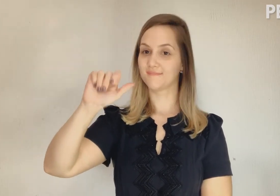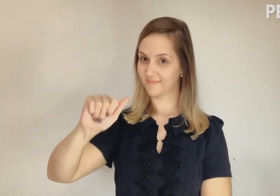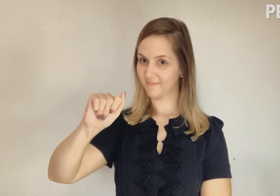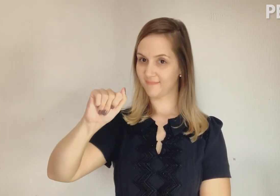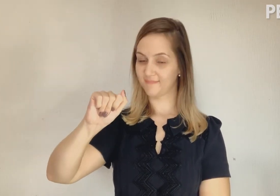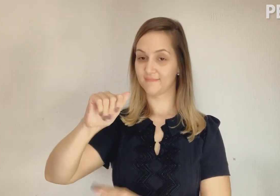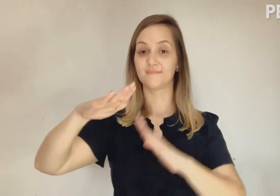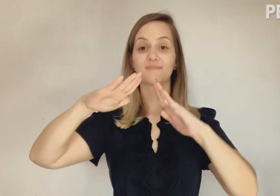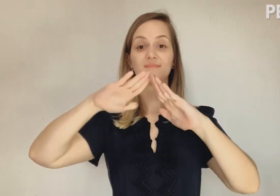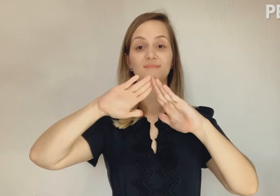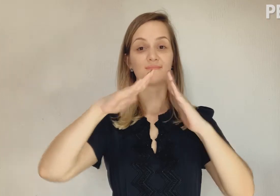ESCOLA.